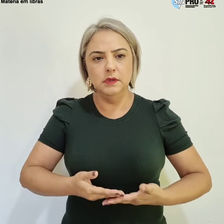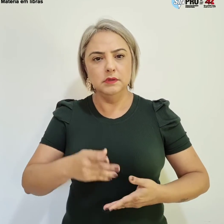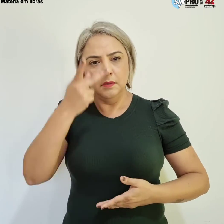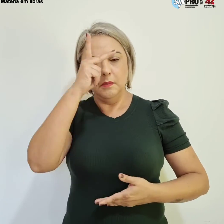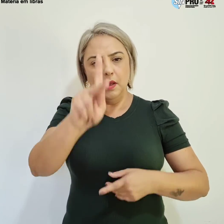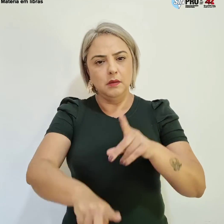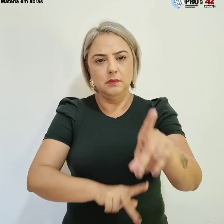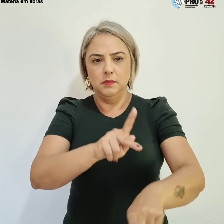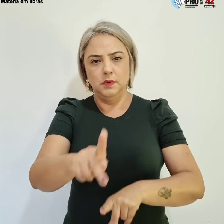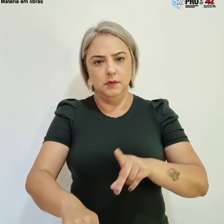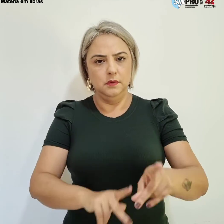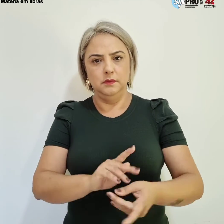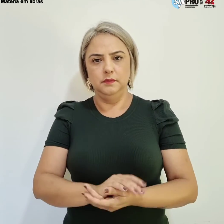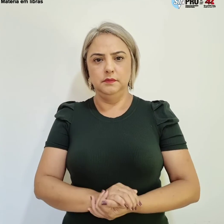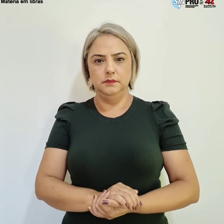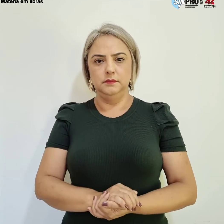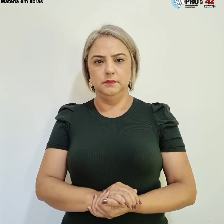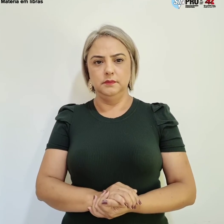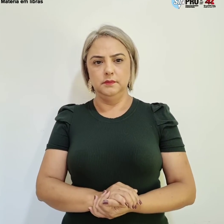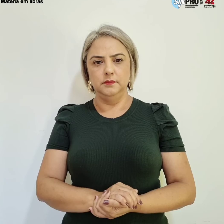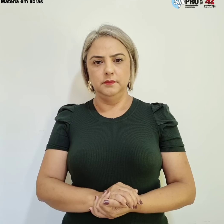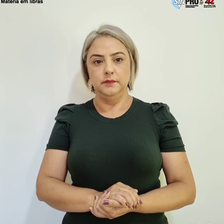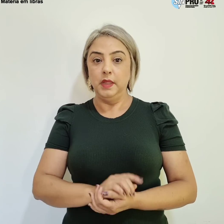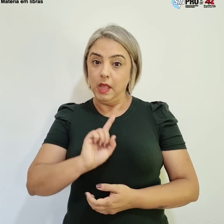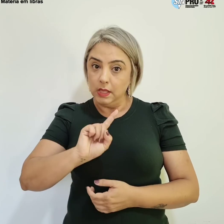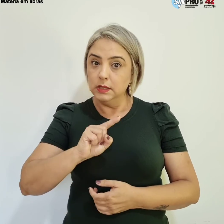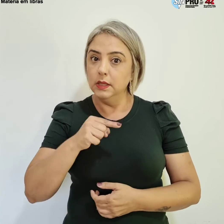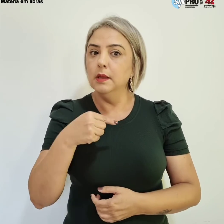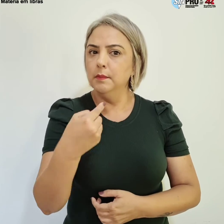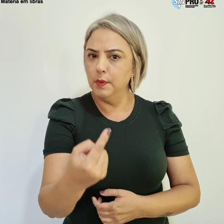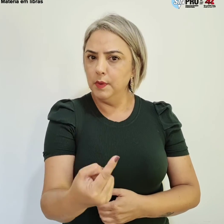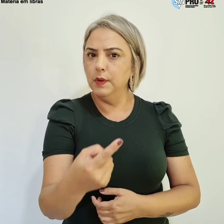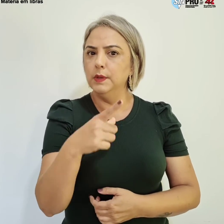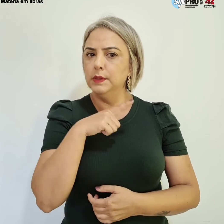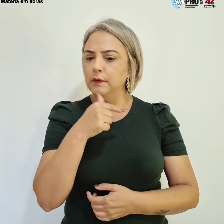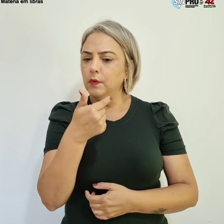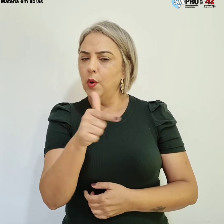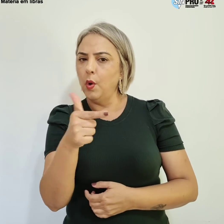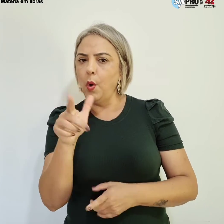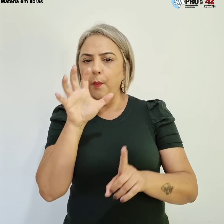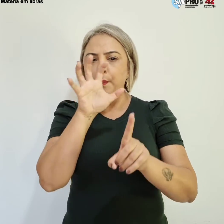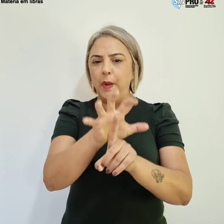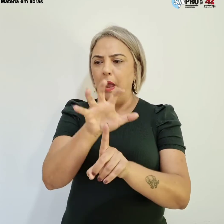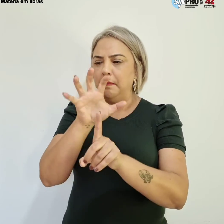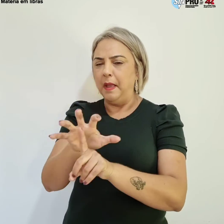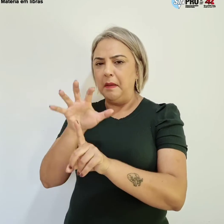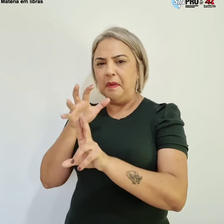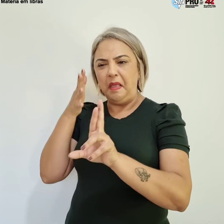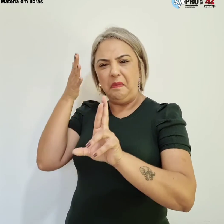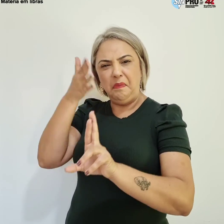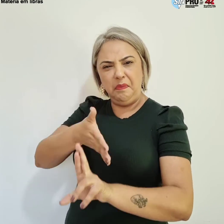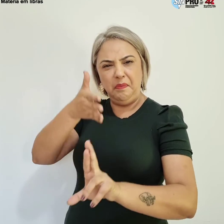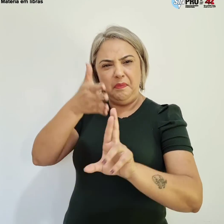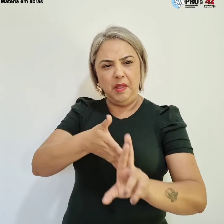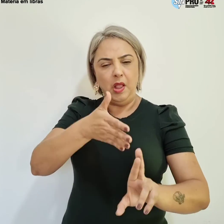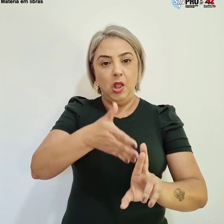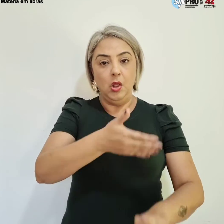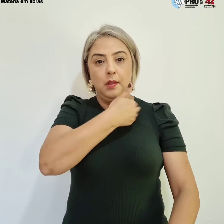povo. Em seguida, vieram os outros ataques diretamente no governo